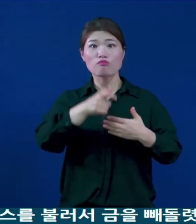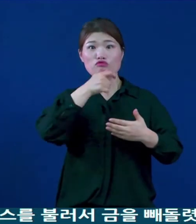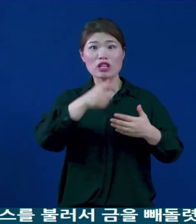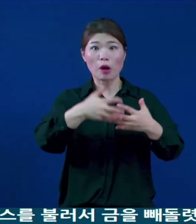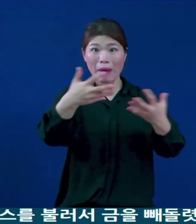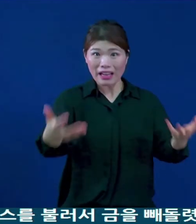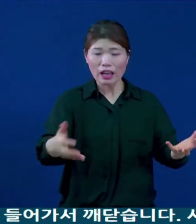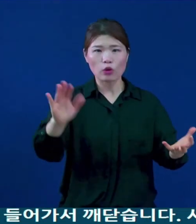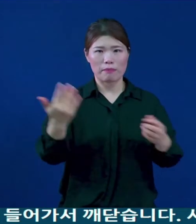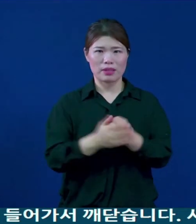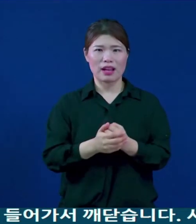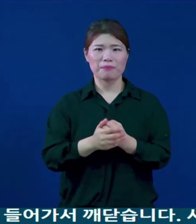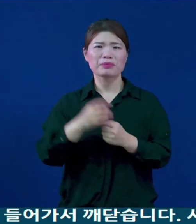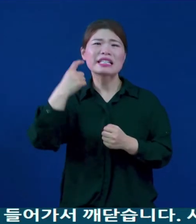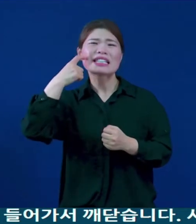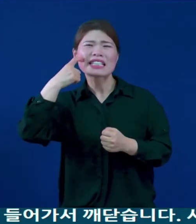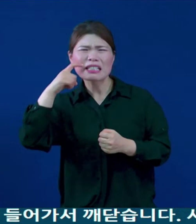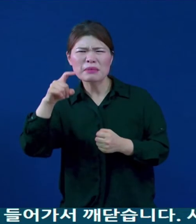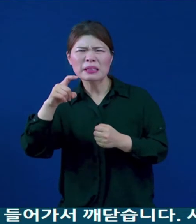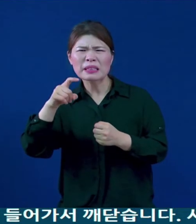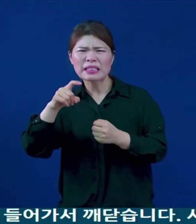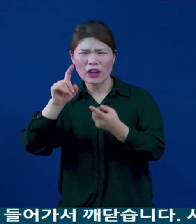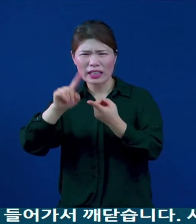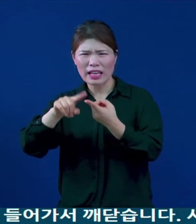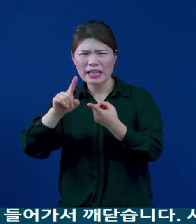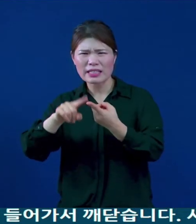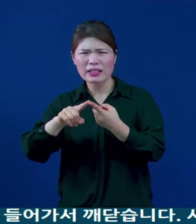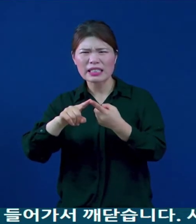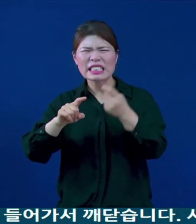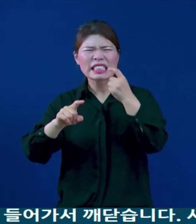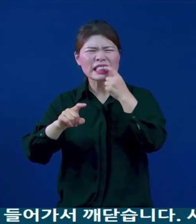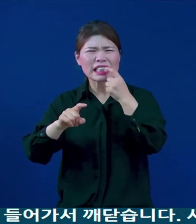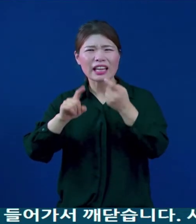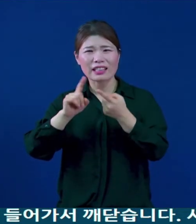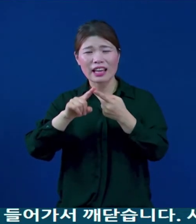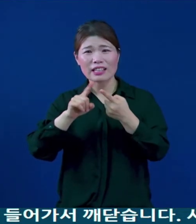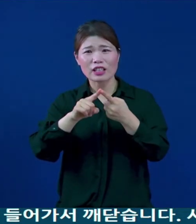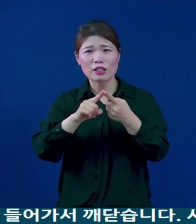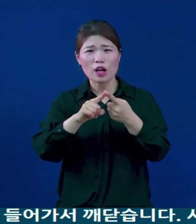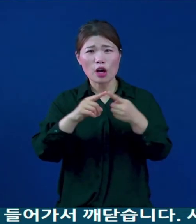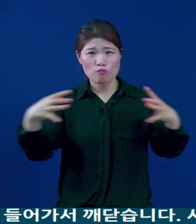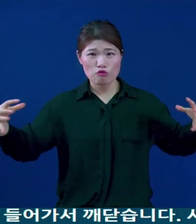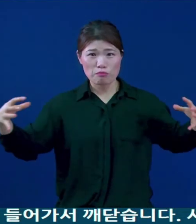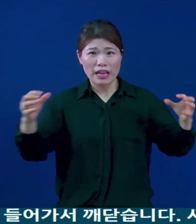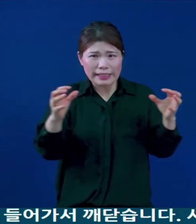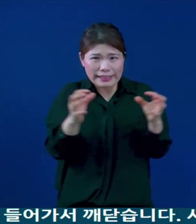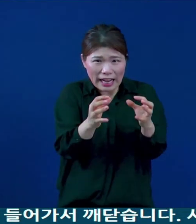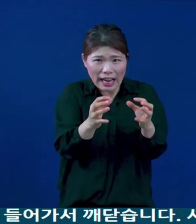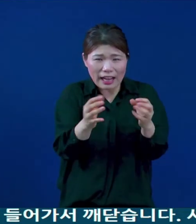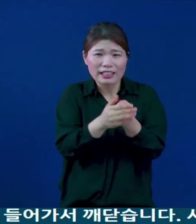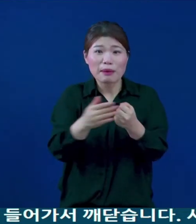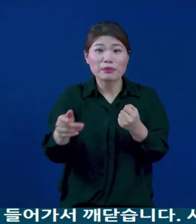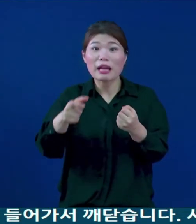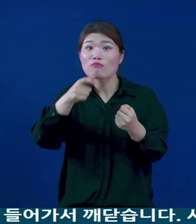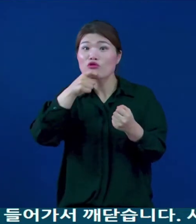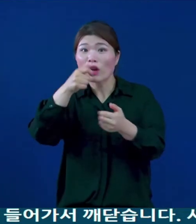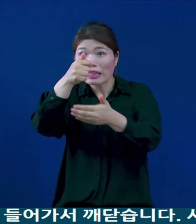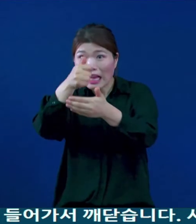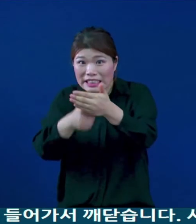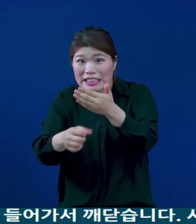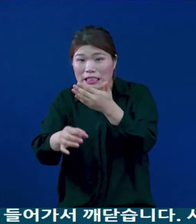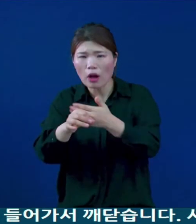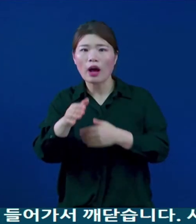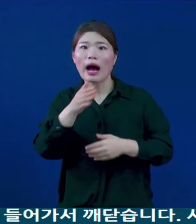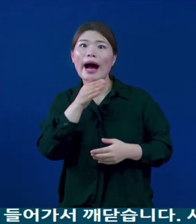금은 고밀도기 때문에 은보다 같은 무게 때 부피가 적거든요. 그래서 물속에 넣으면 이것이 진짜